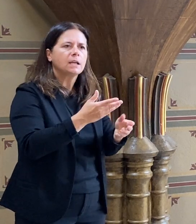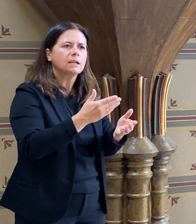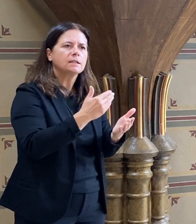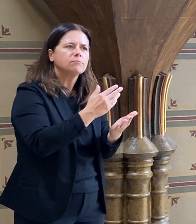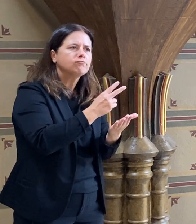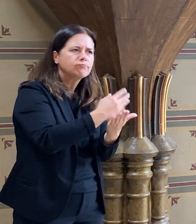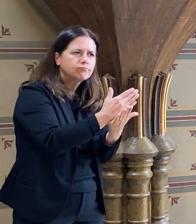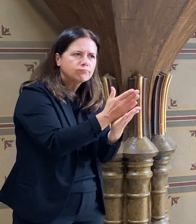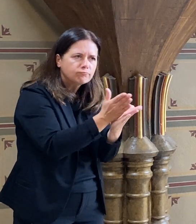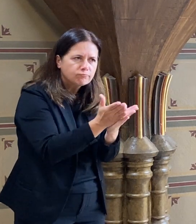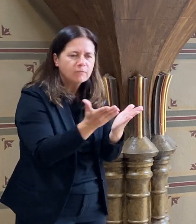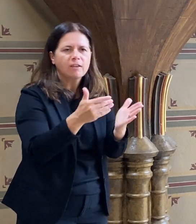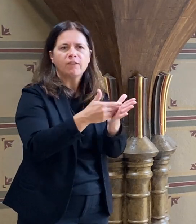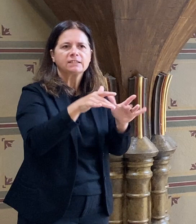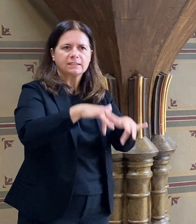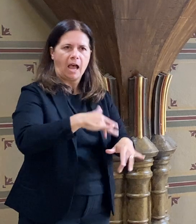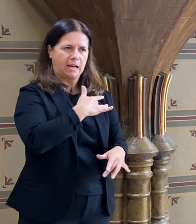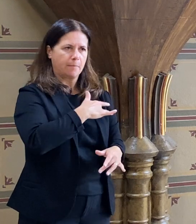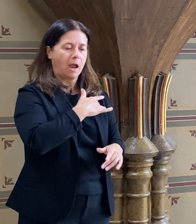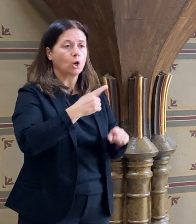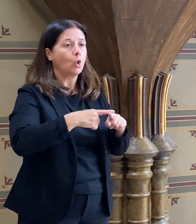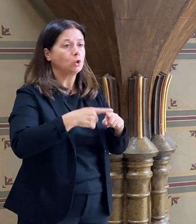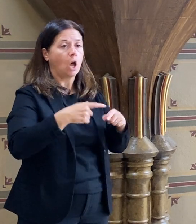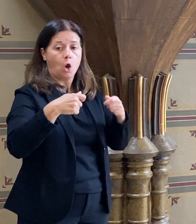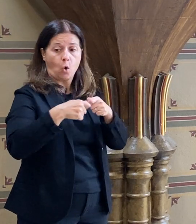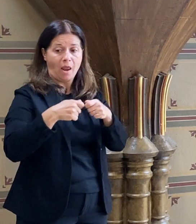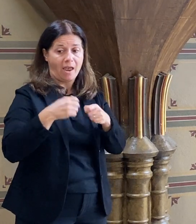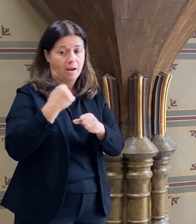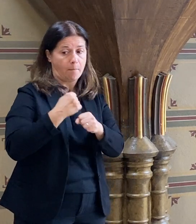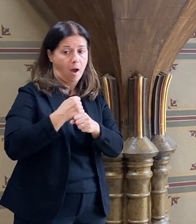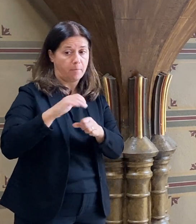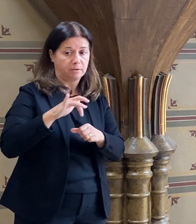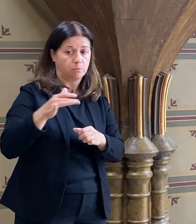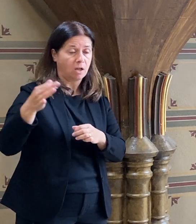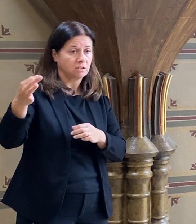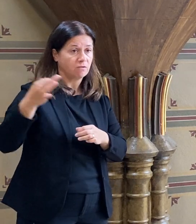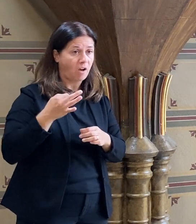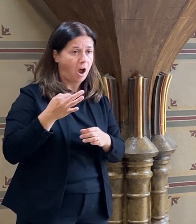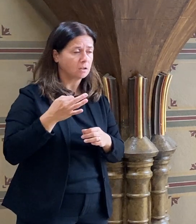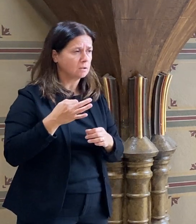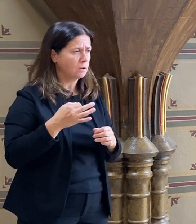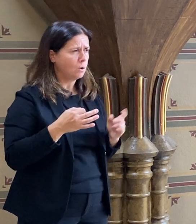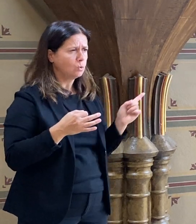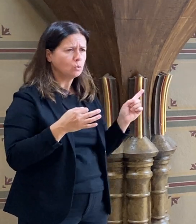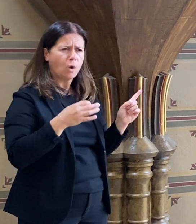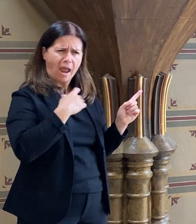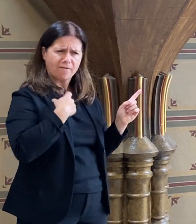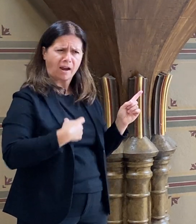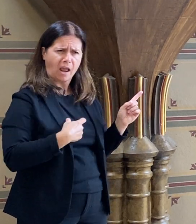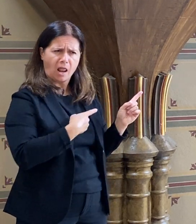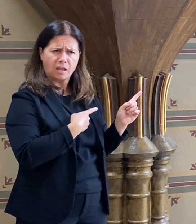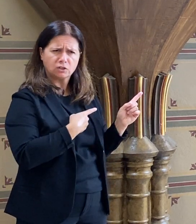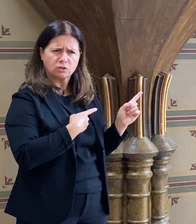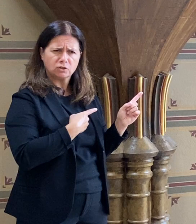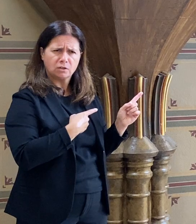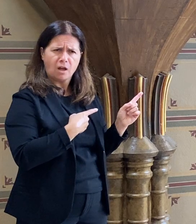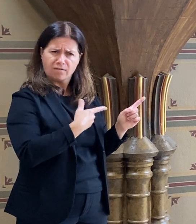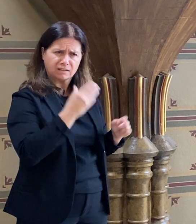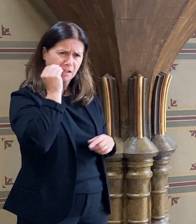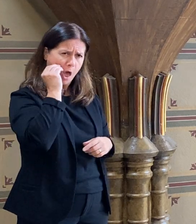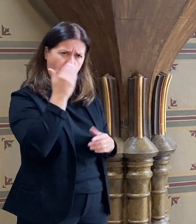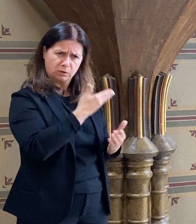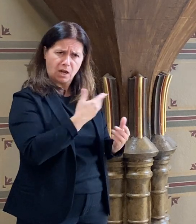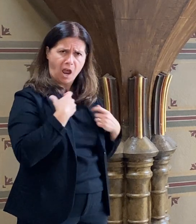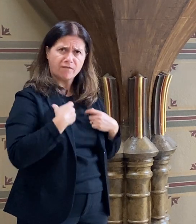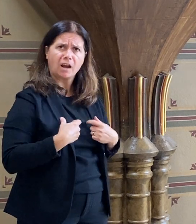Und auch wenn der Kollege am Arbeitsplatz fragt: Du bist doch evangelisch, was glaubt ihr denn